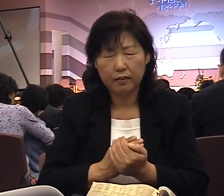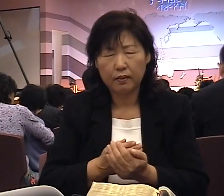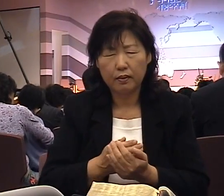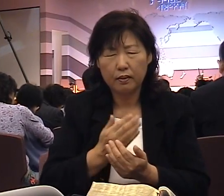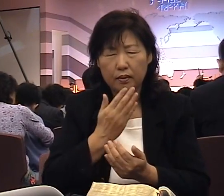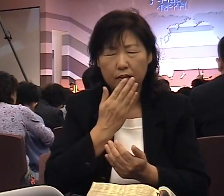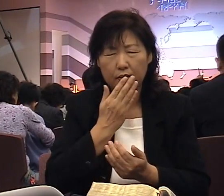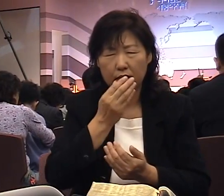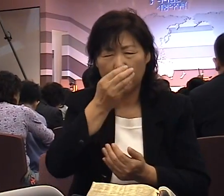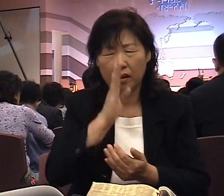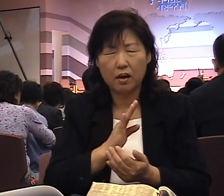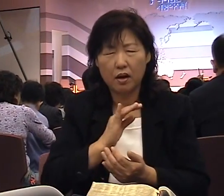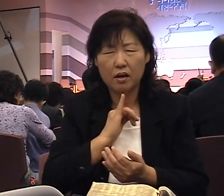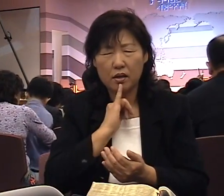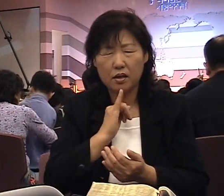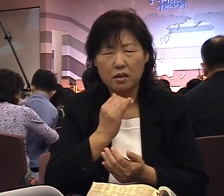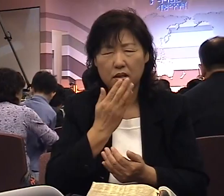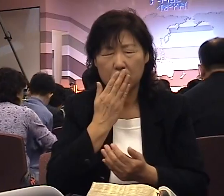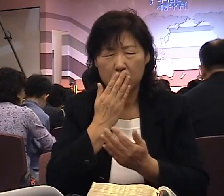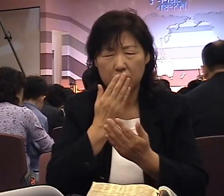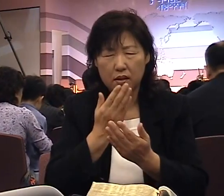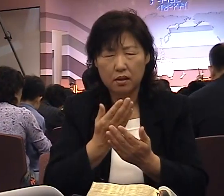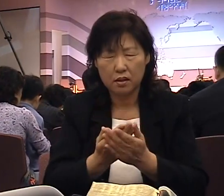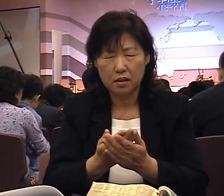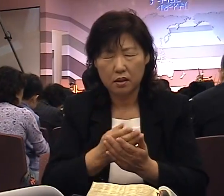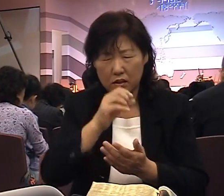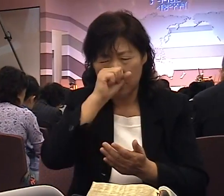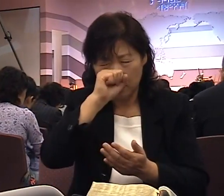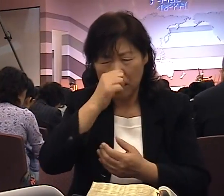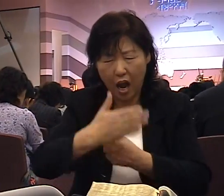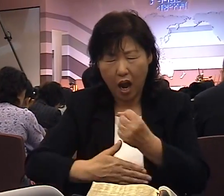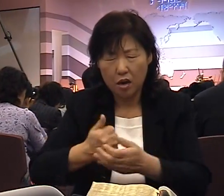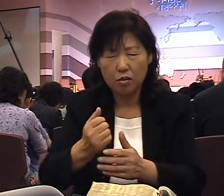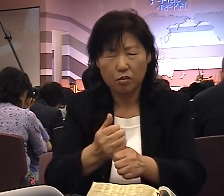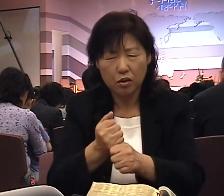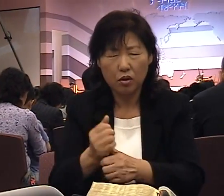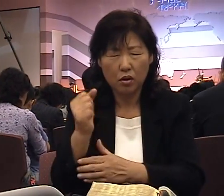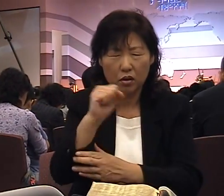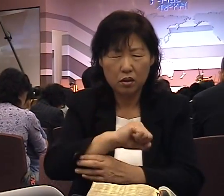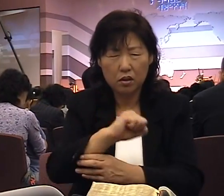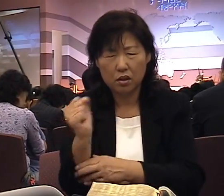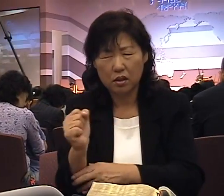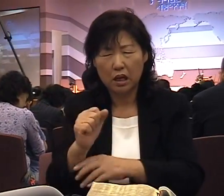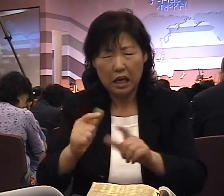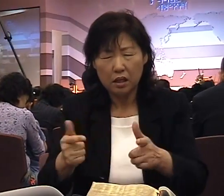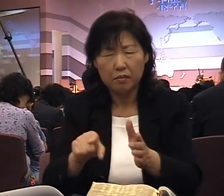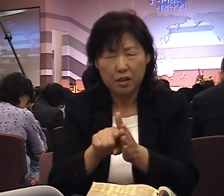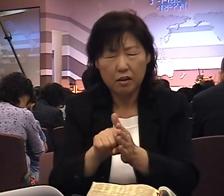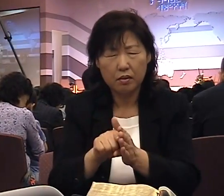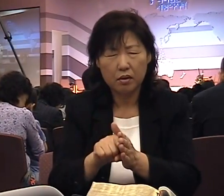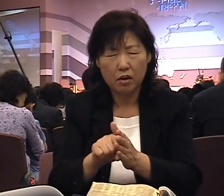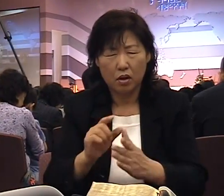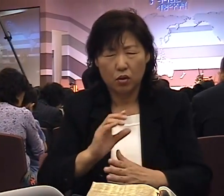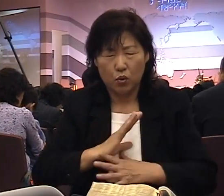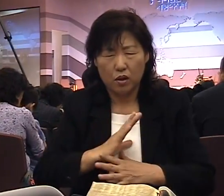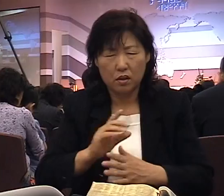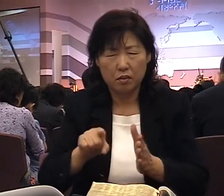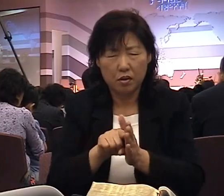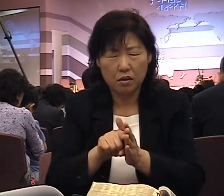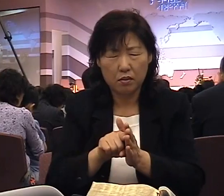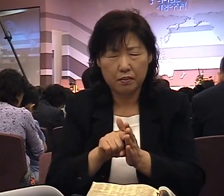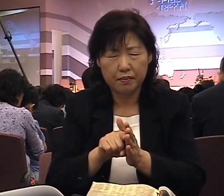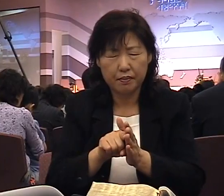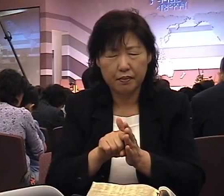good. 선하신 하나님을 내가 붙잡고 흔들리지 않는 믿음, 두려워하지 않는 믿음을